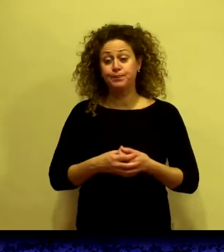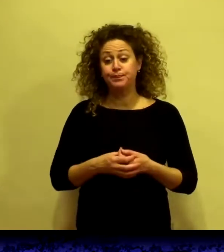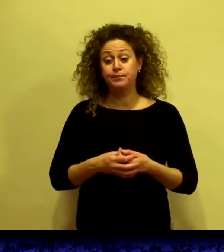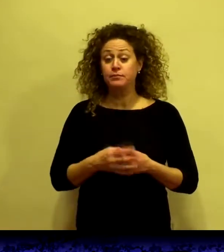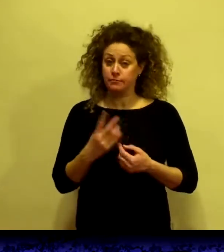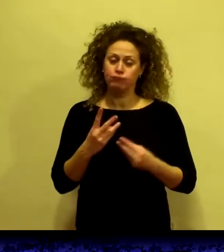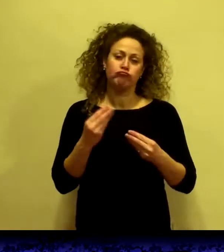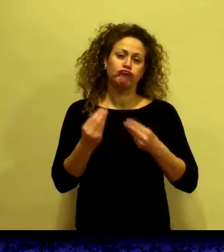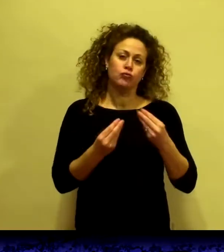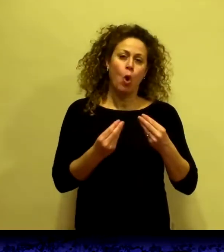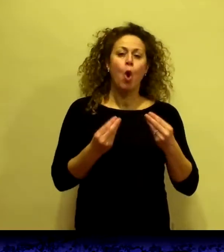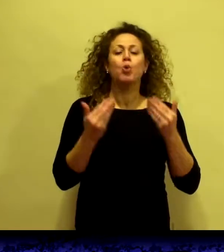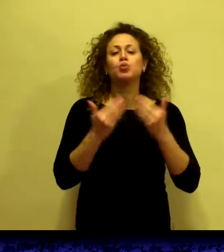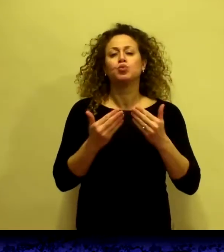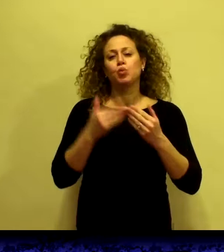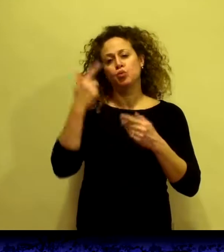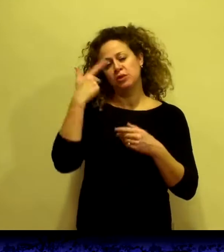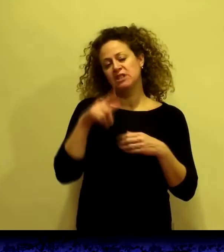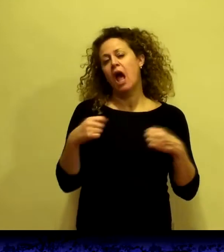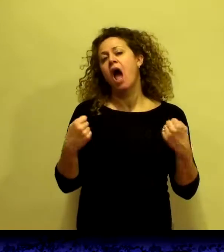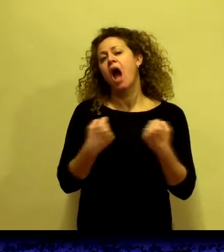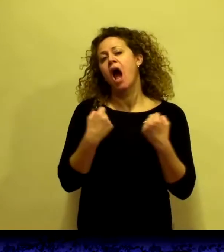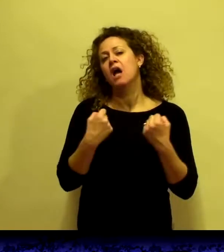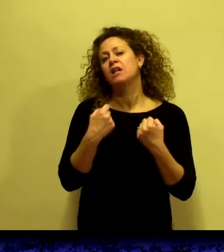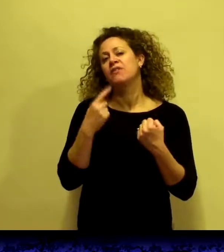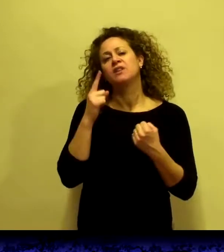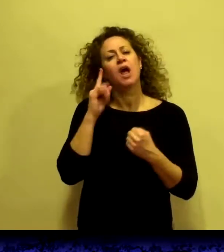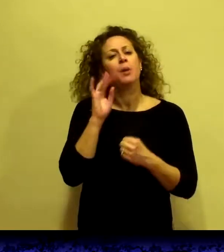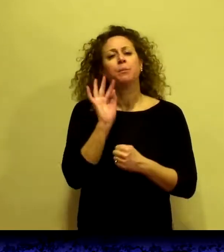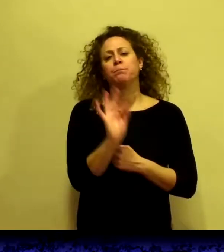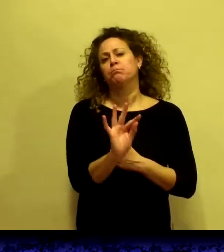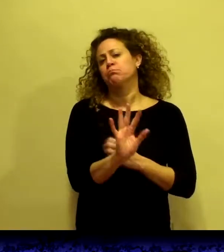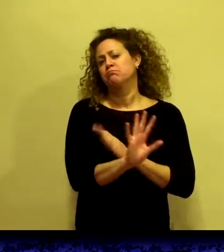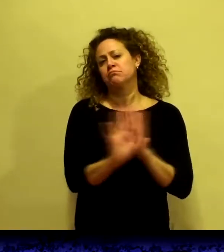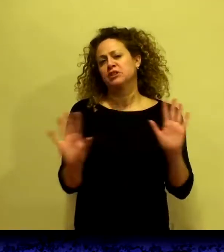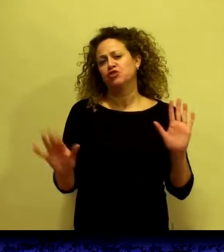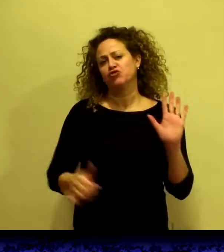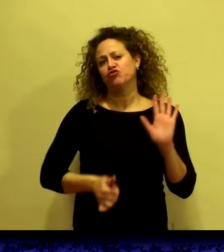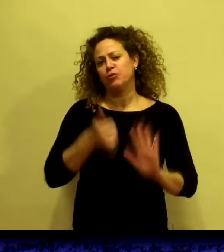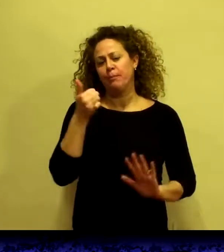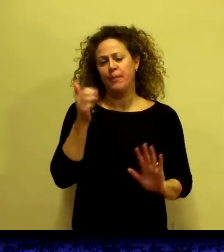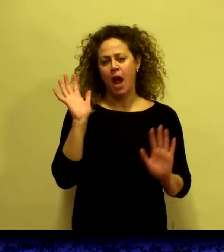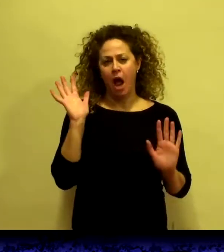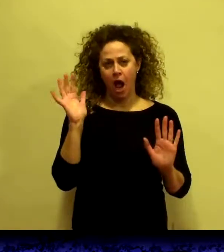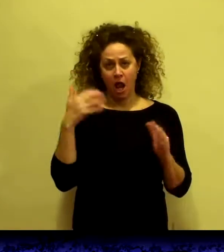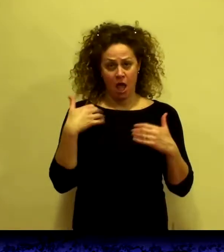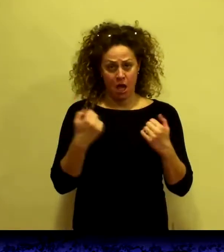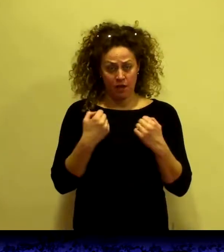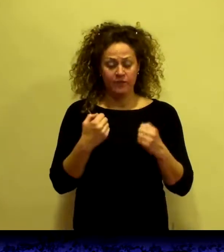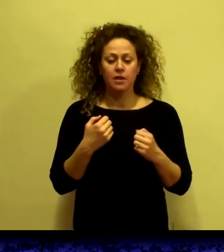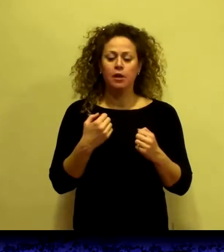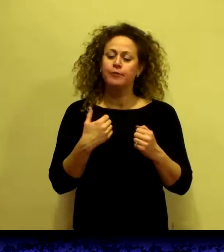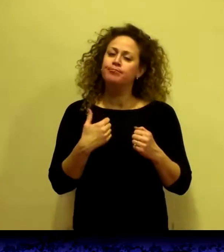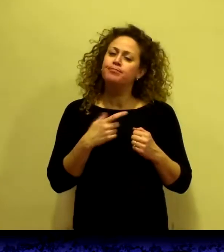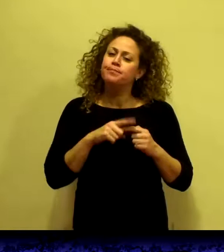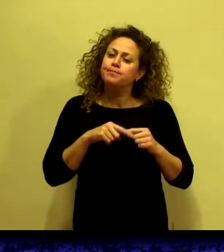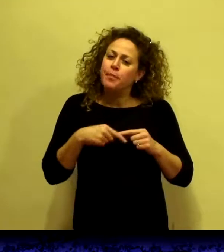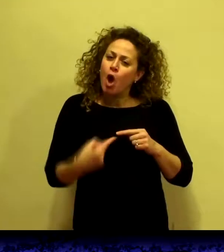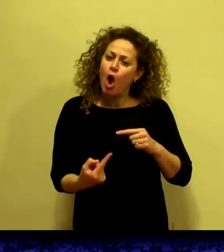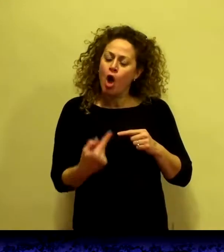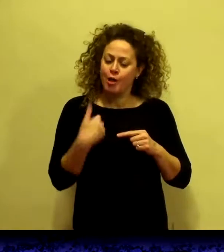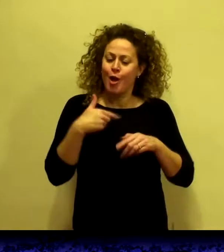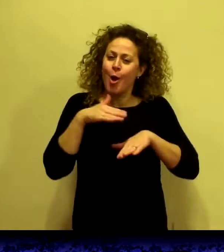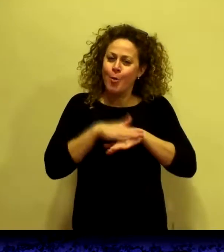ovviamente sono le attività principali della nostra attività. A fianco a queste c'è la parte che mi compete in